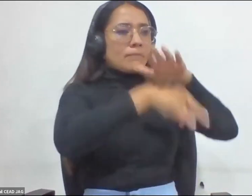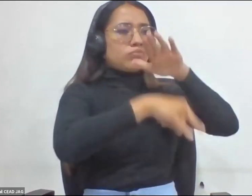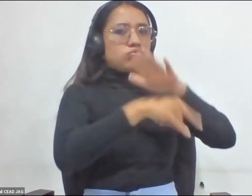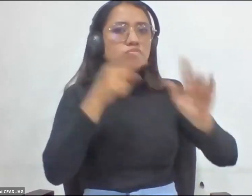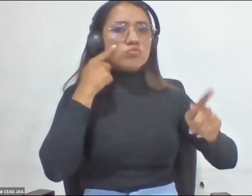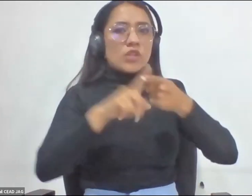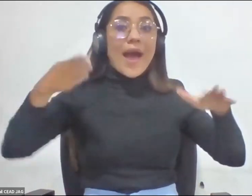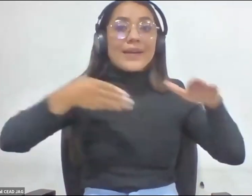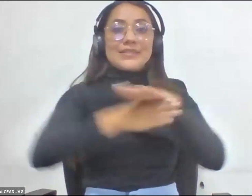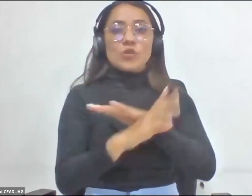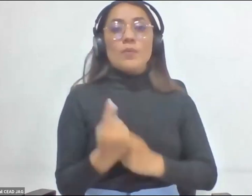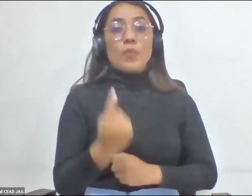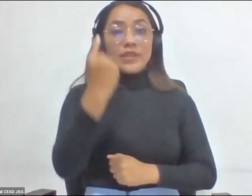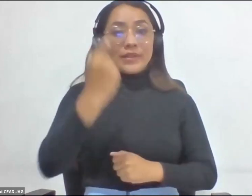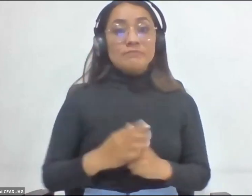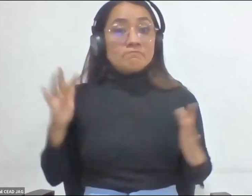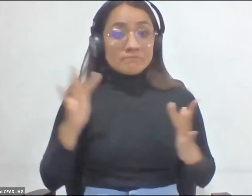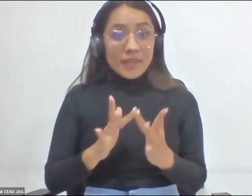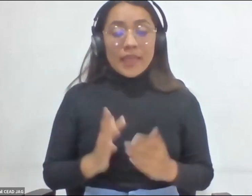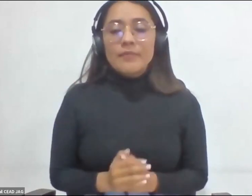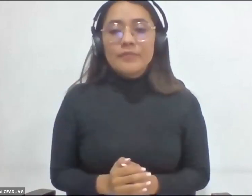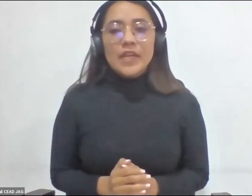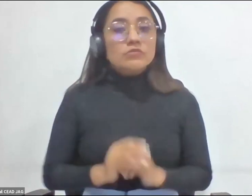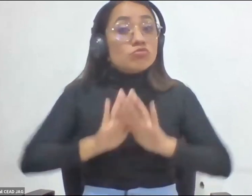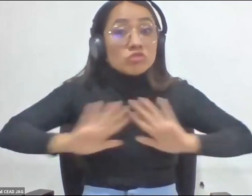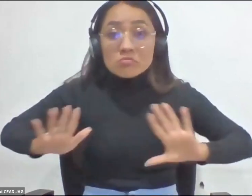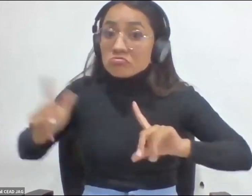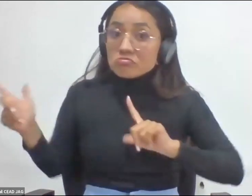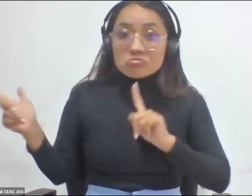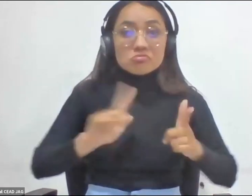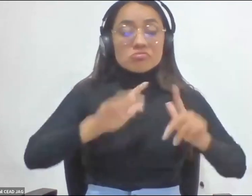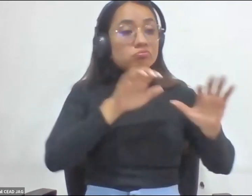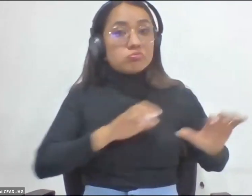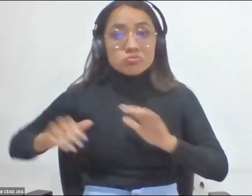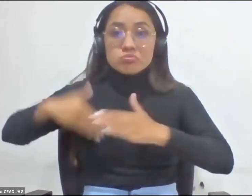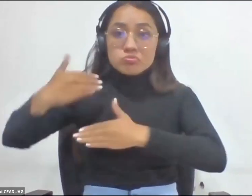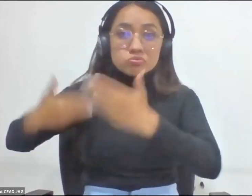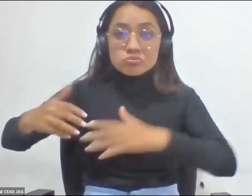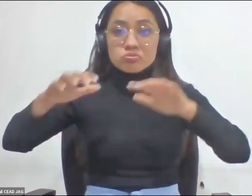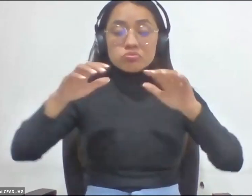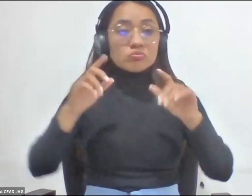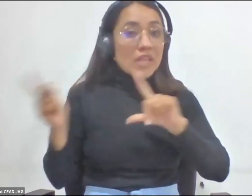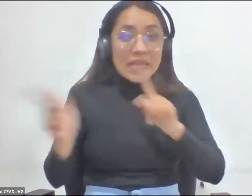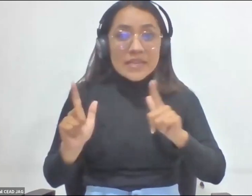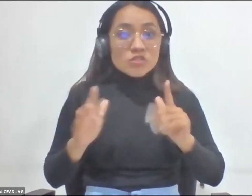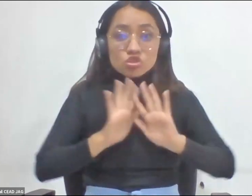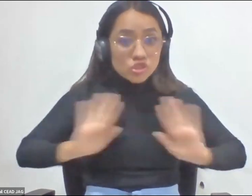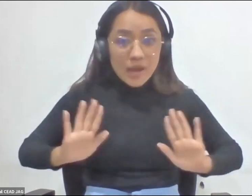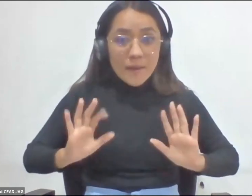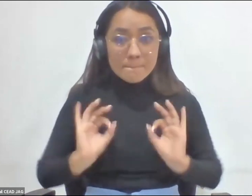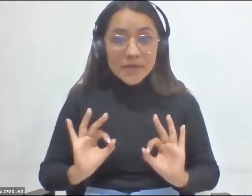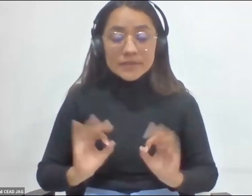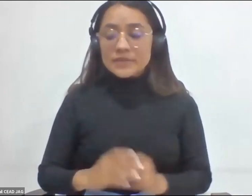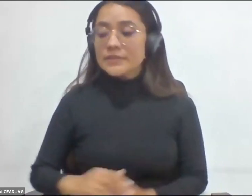acceso a la política una vez se realizan estas acciones y Estas actividades por de nuestros aspirantes